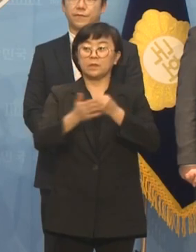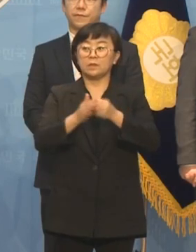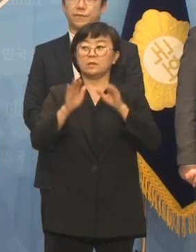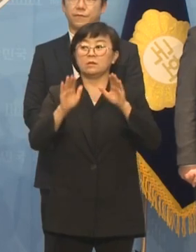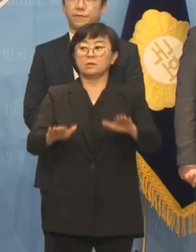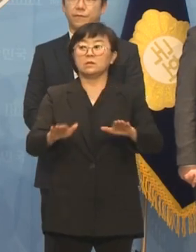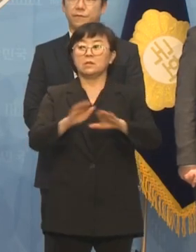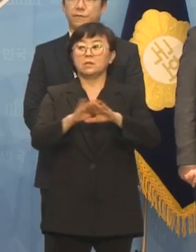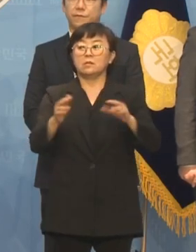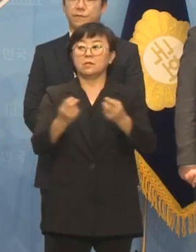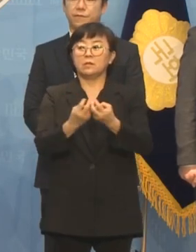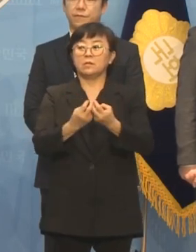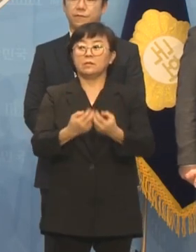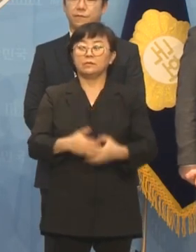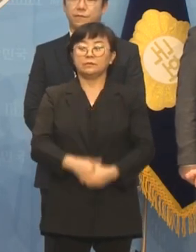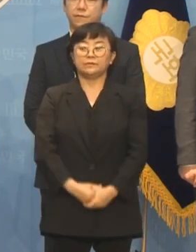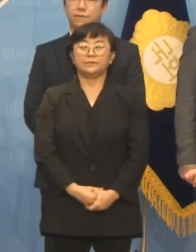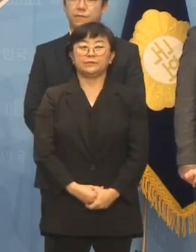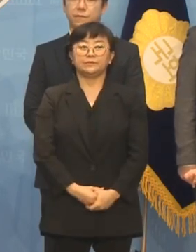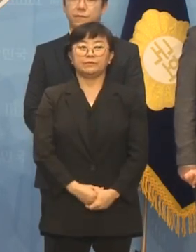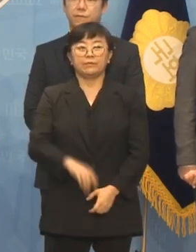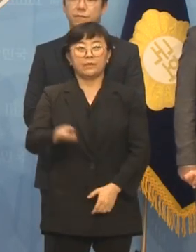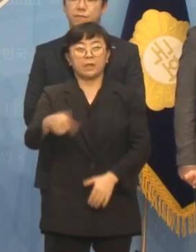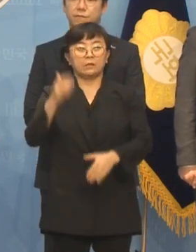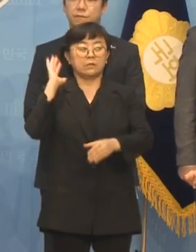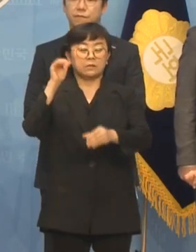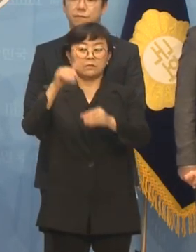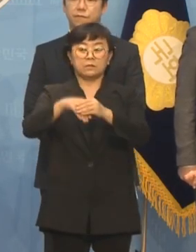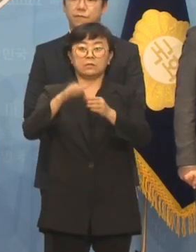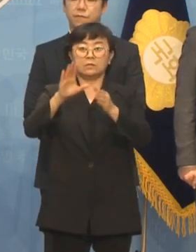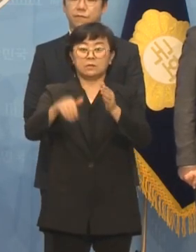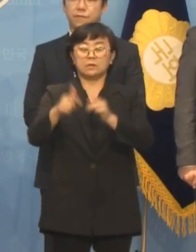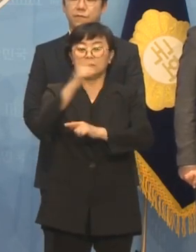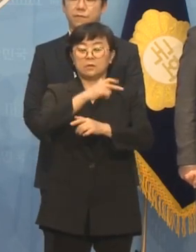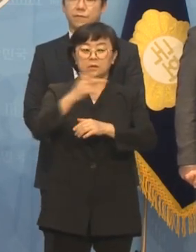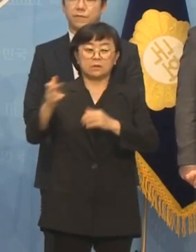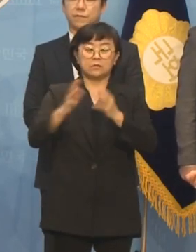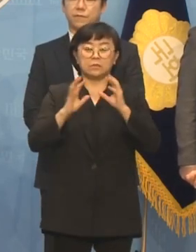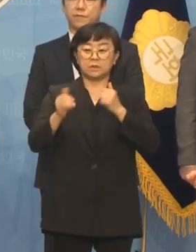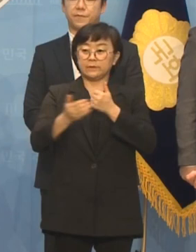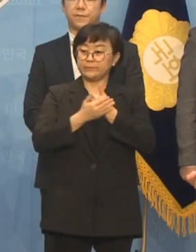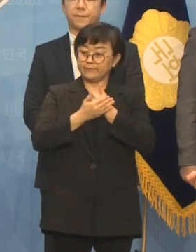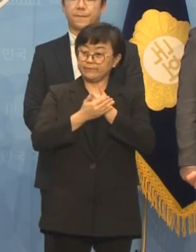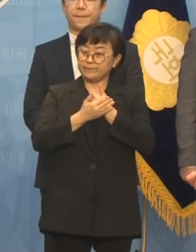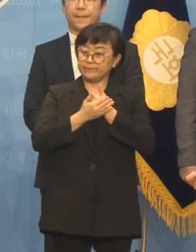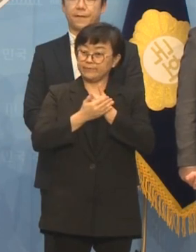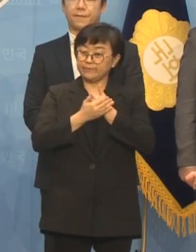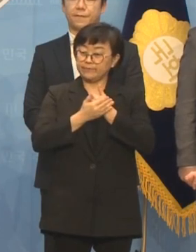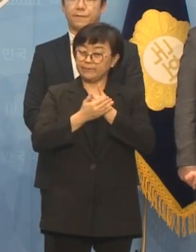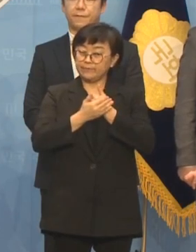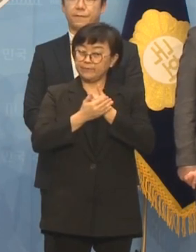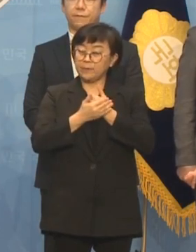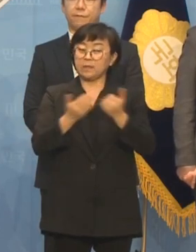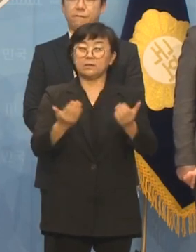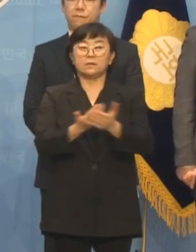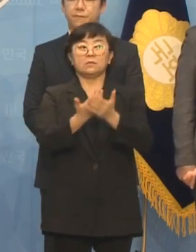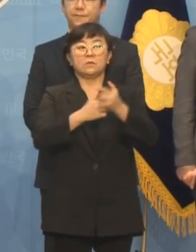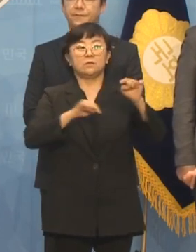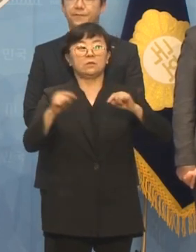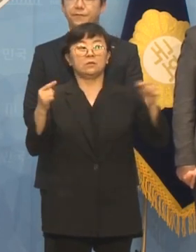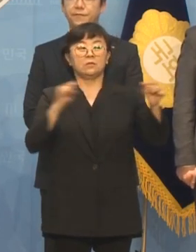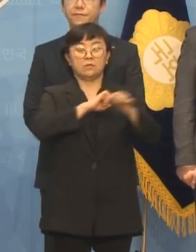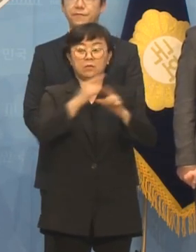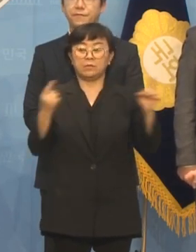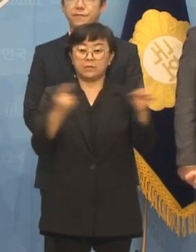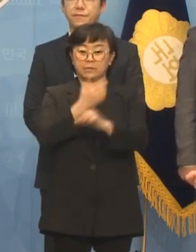현실적인 대안입니다. 다음 대선에서 더 큰 국민들의 지지와 흔쾌한 진보적 정권교체를 이뤄낼